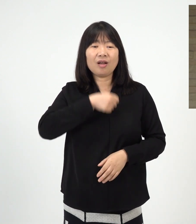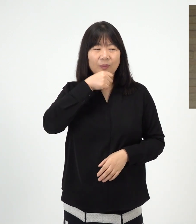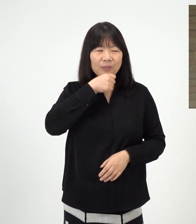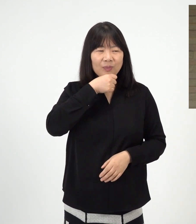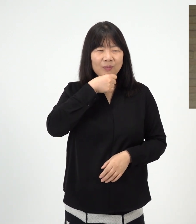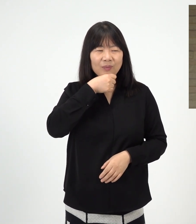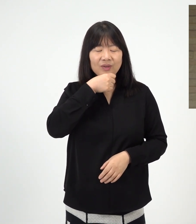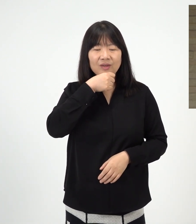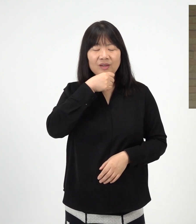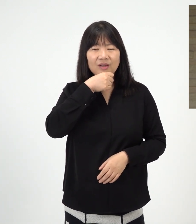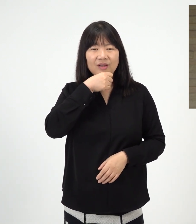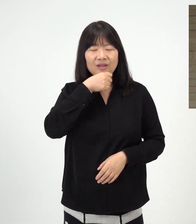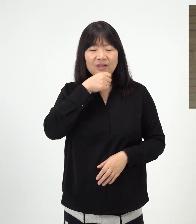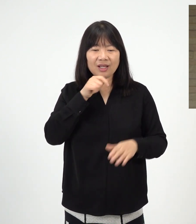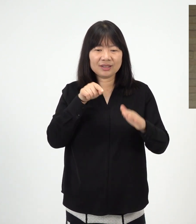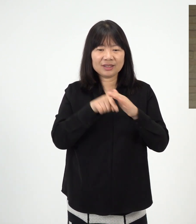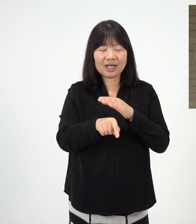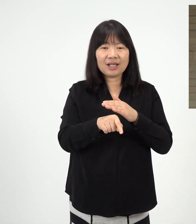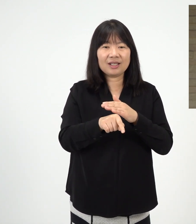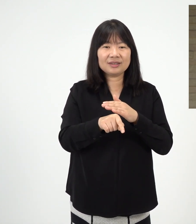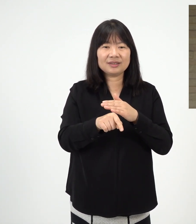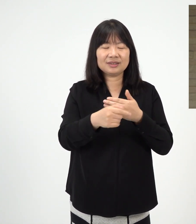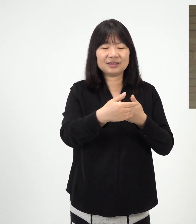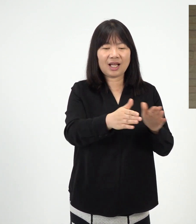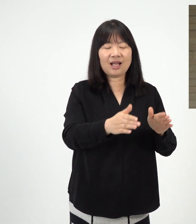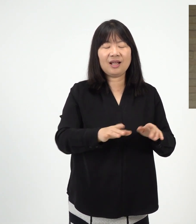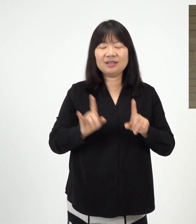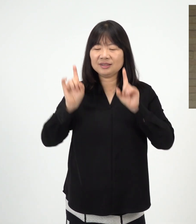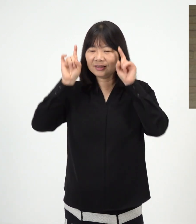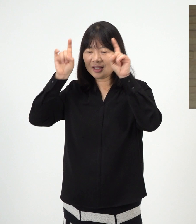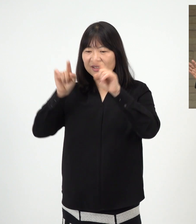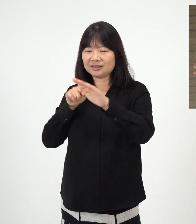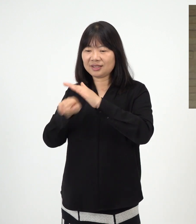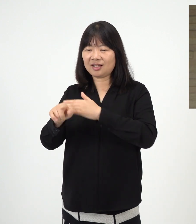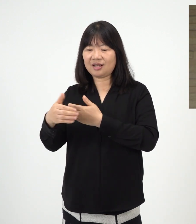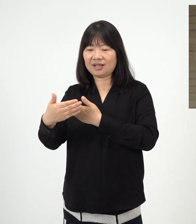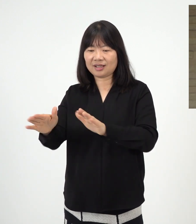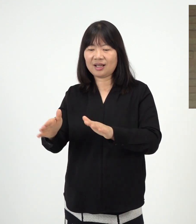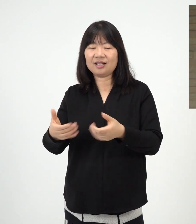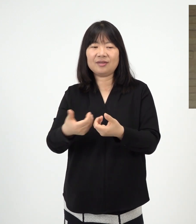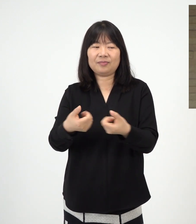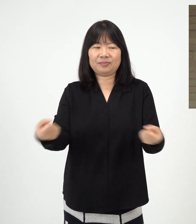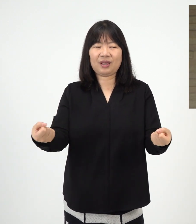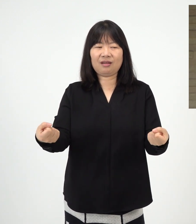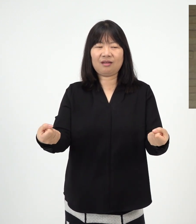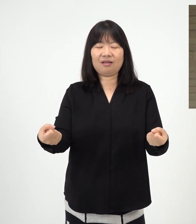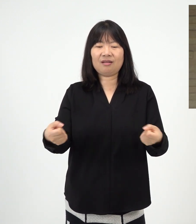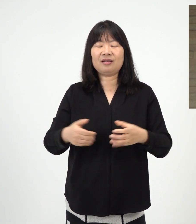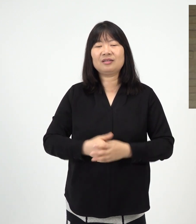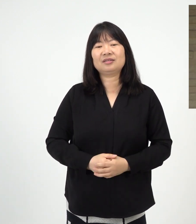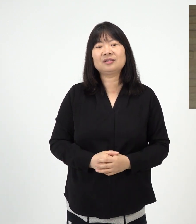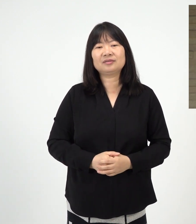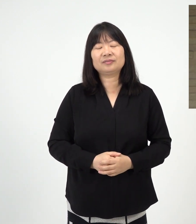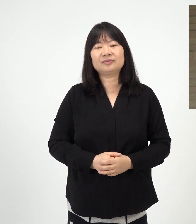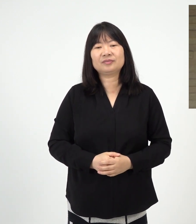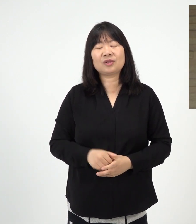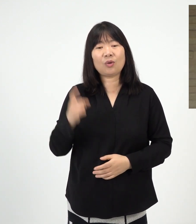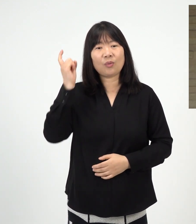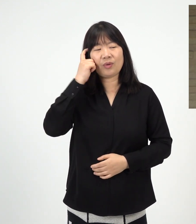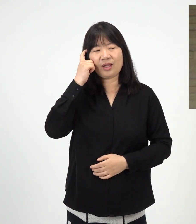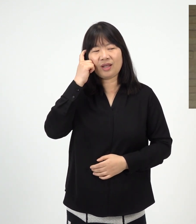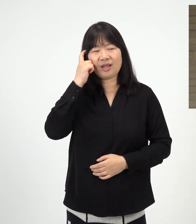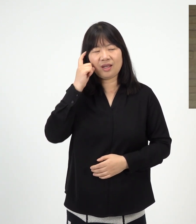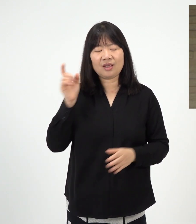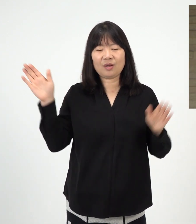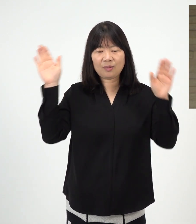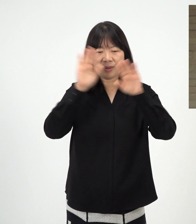염소가 들어가는 칸, 양이 들어가는 칸을 따로 구분해서 놓습니다. 왜냐하면 이놈들은